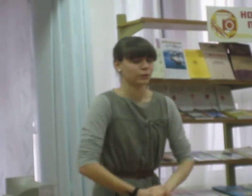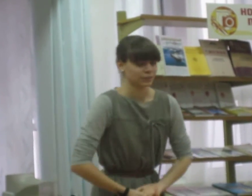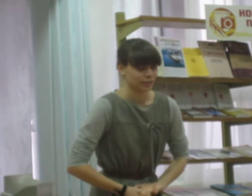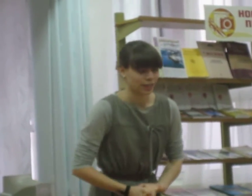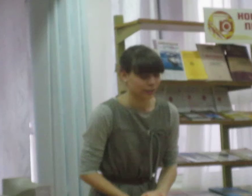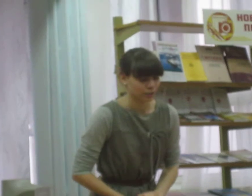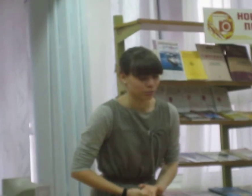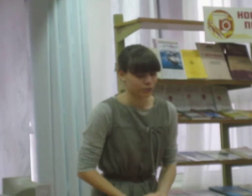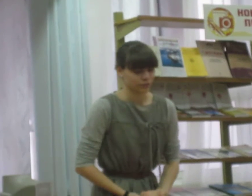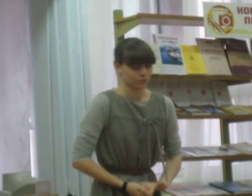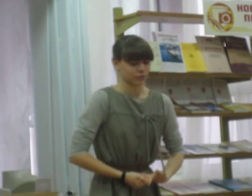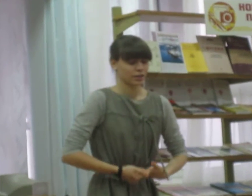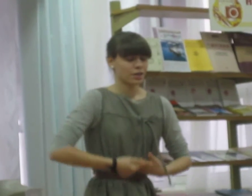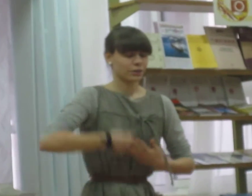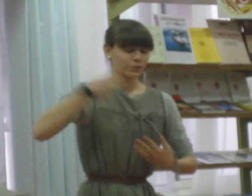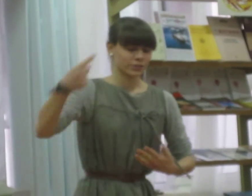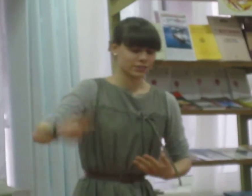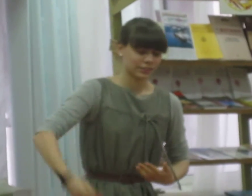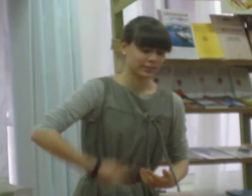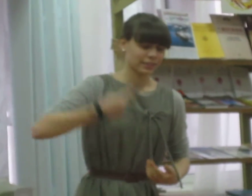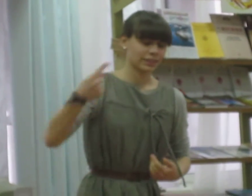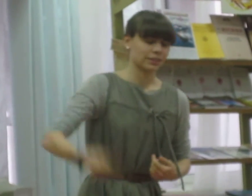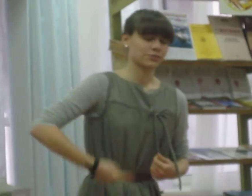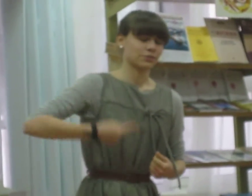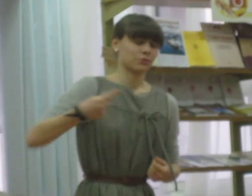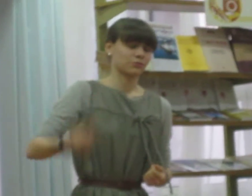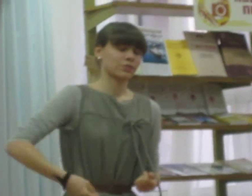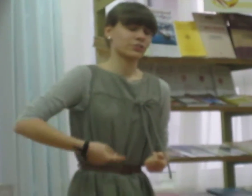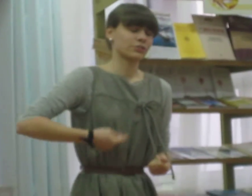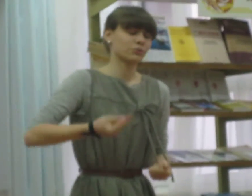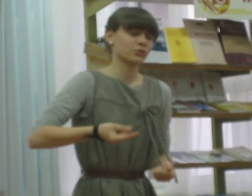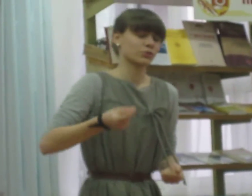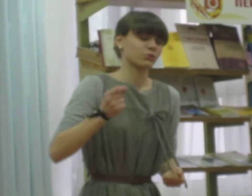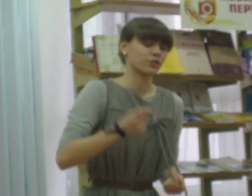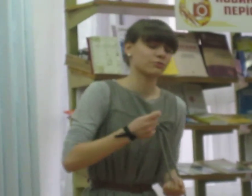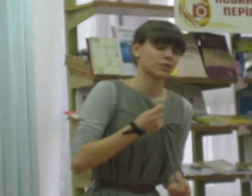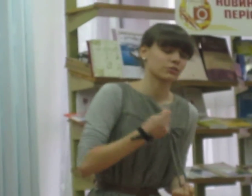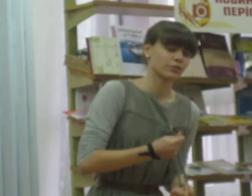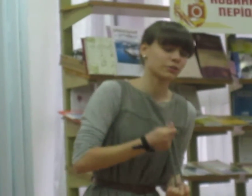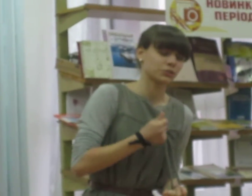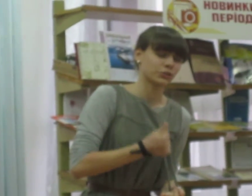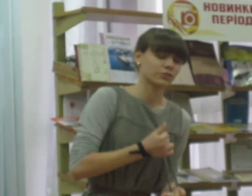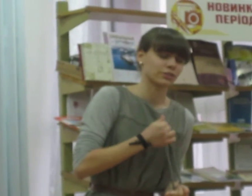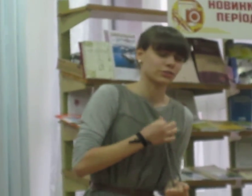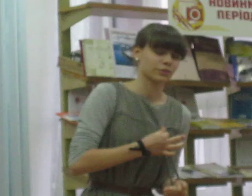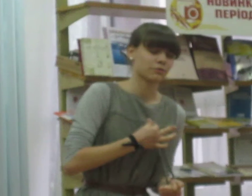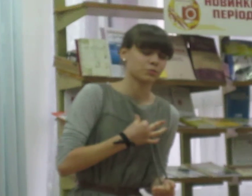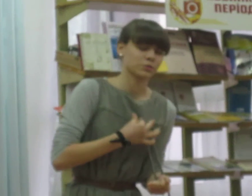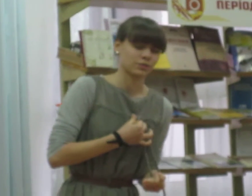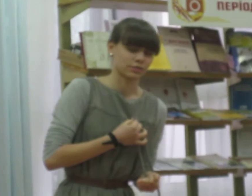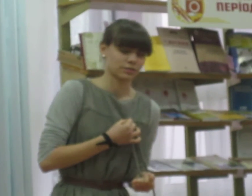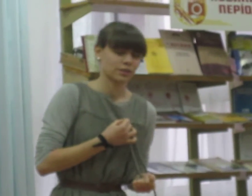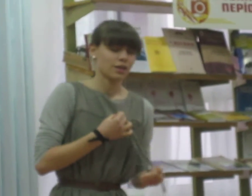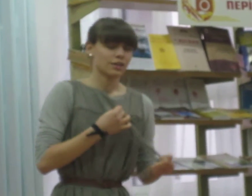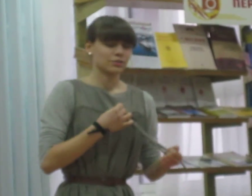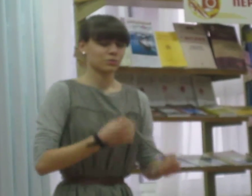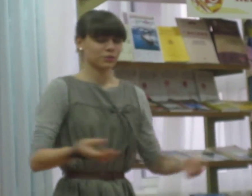переполнена аэропортами, кружится дней колесо, в вашу душу уже вросло черное слово птиц. Смотрю